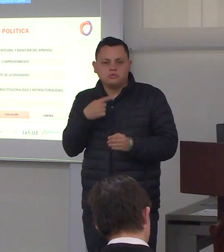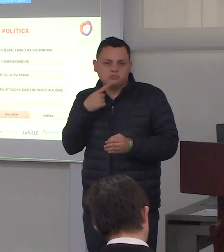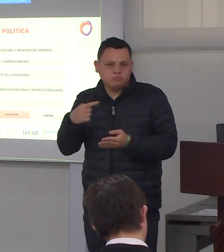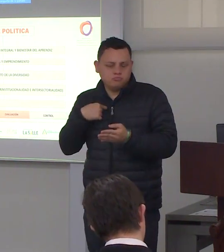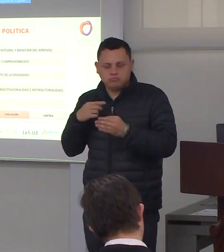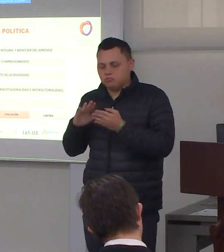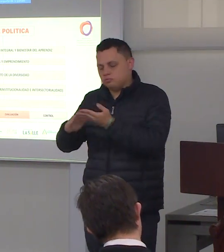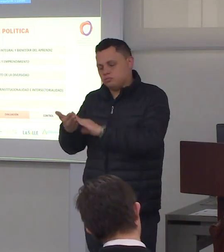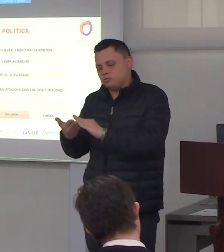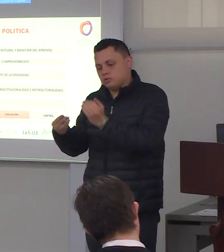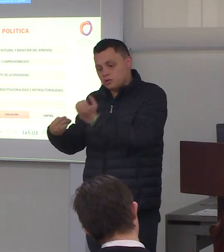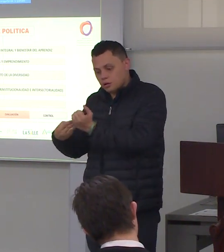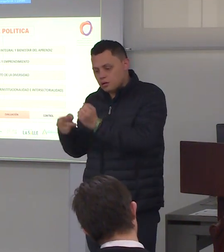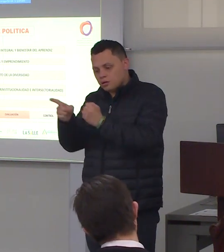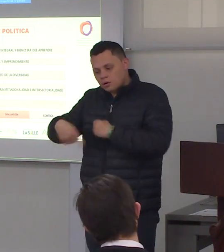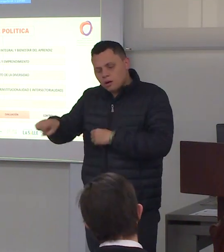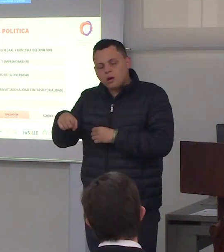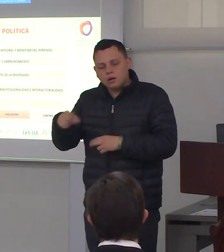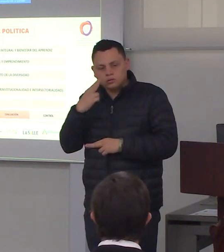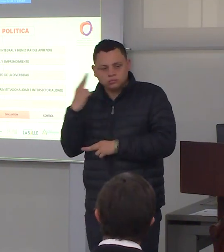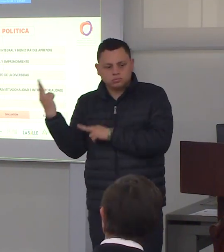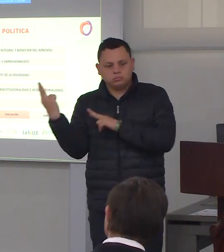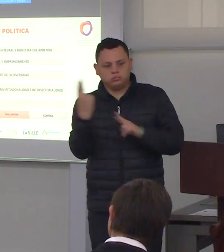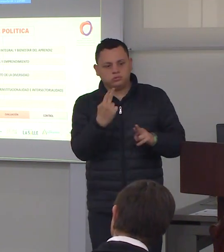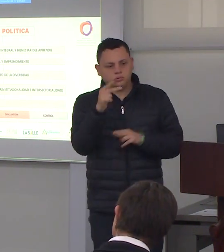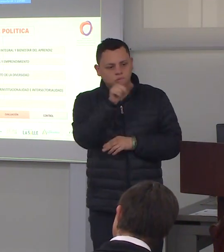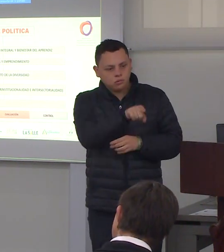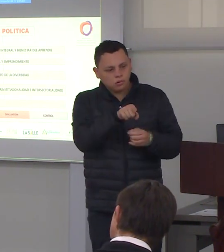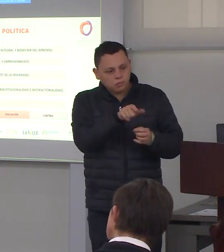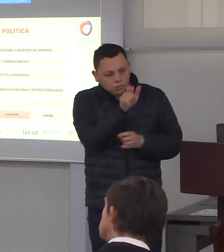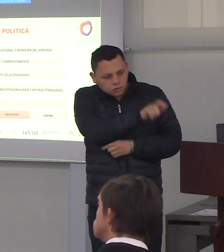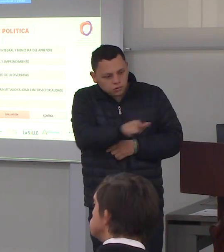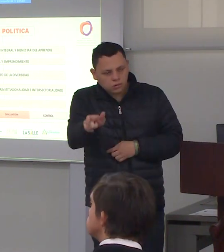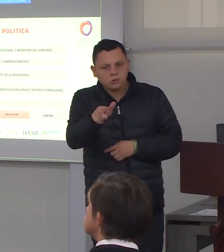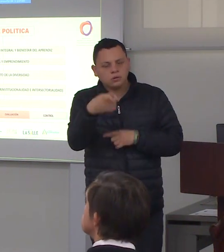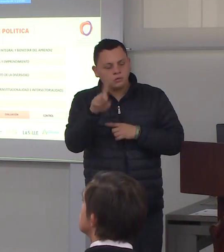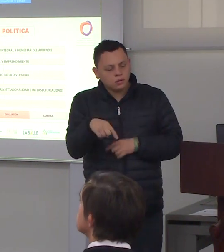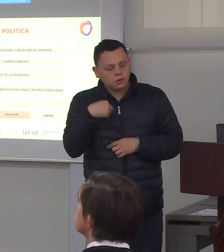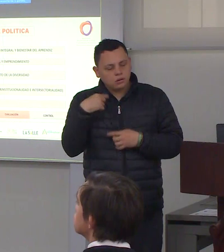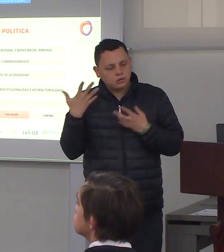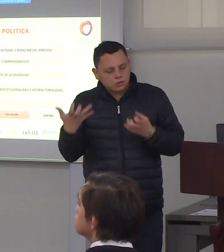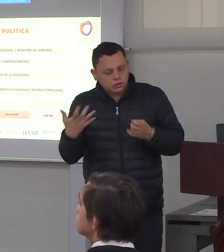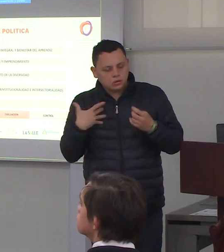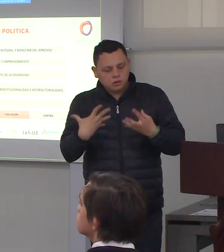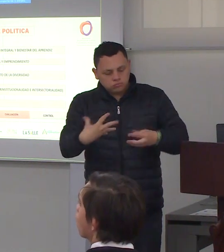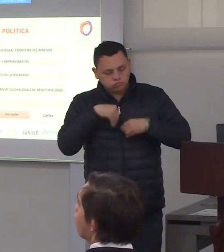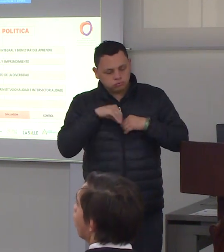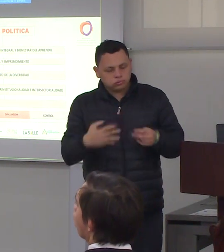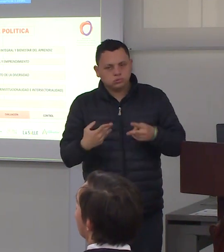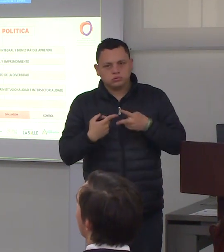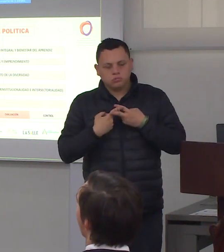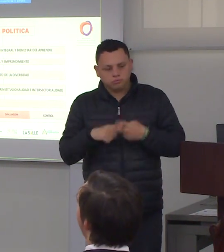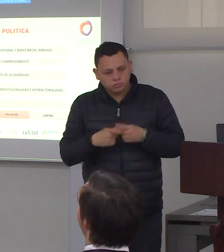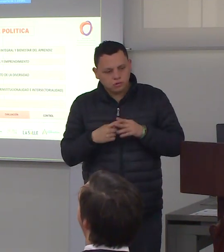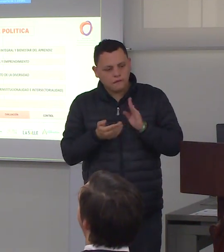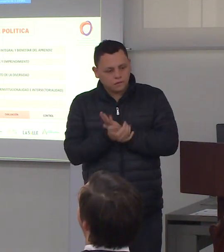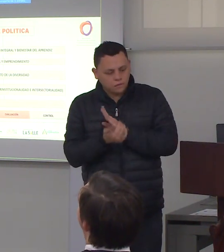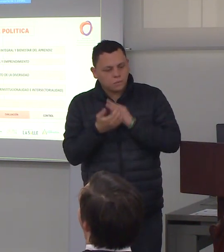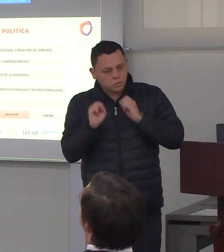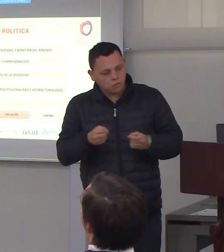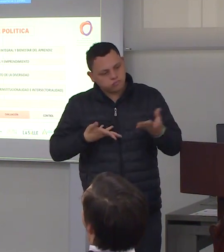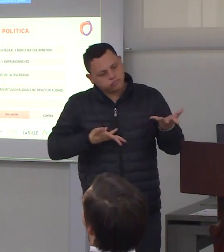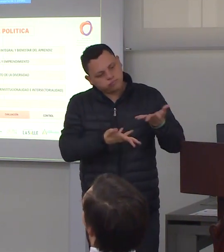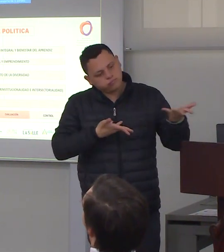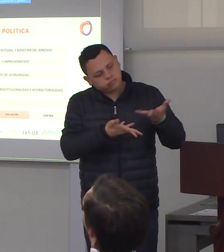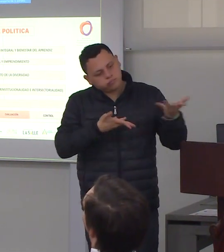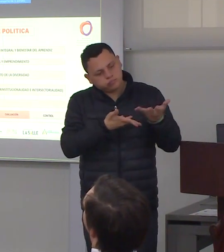nosotros, reconozcan a la población y de esta misma manera adquieran herramientas y habilidades para que puedan interactuar